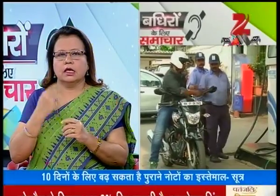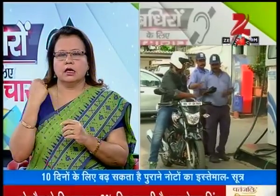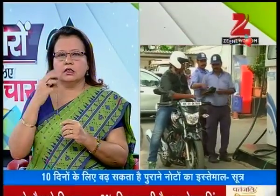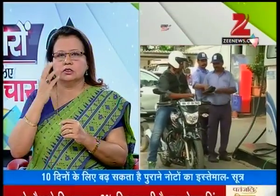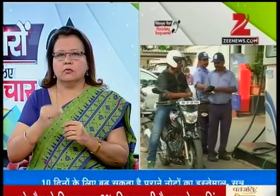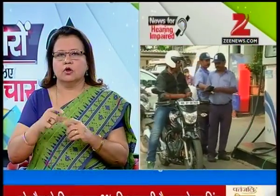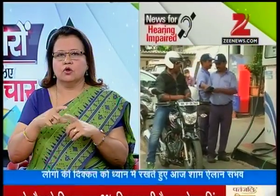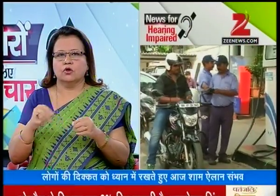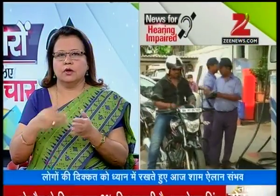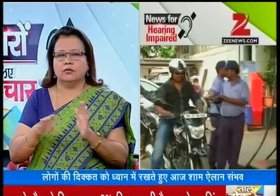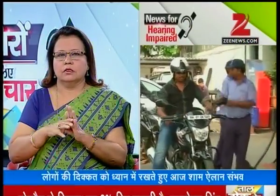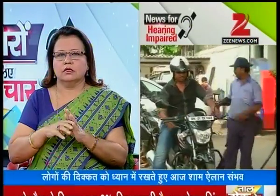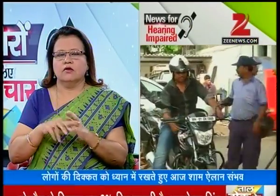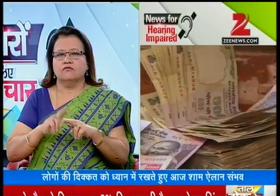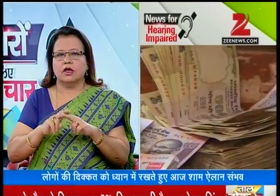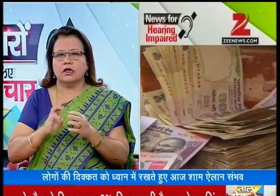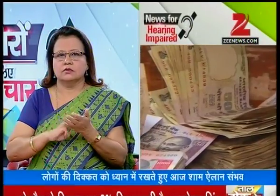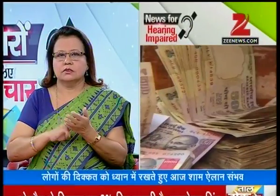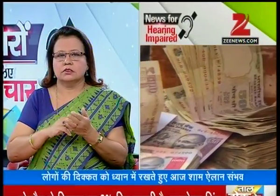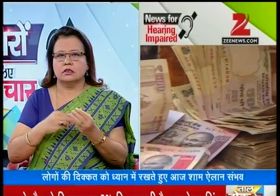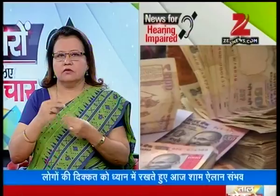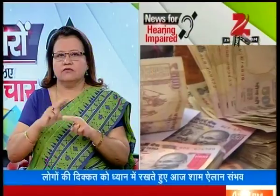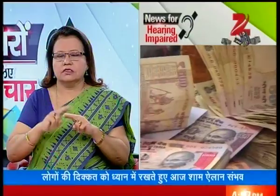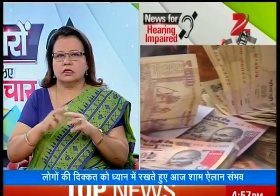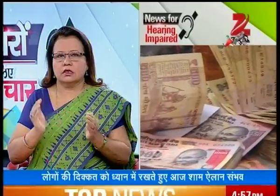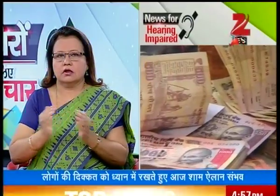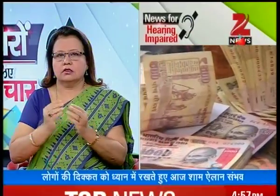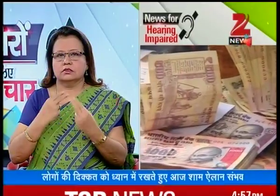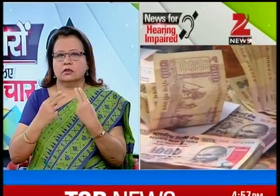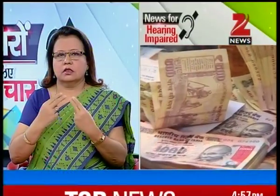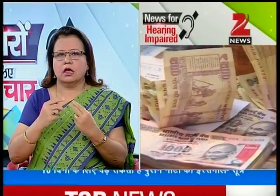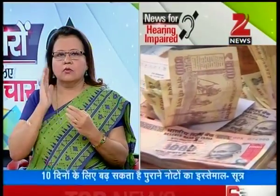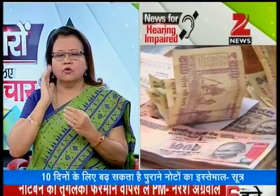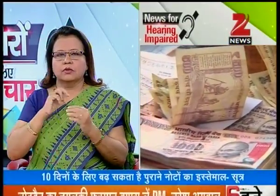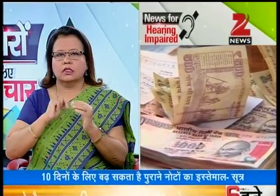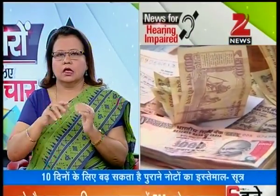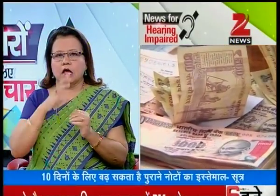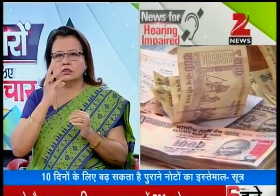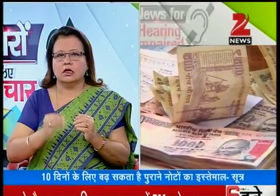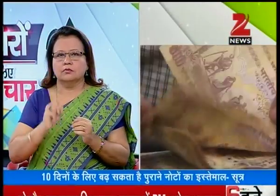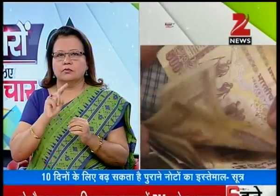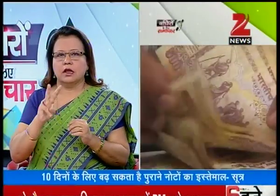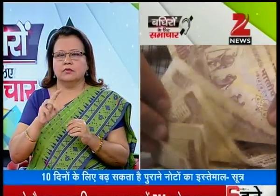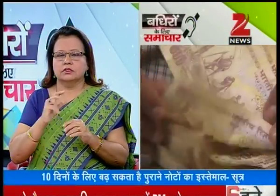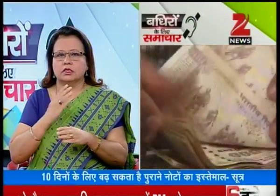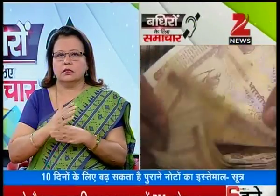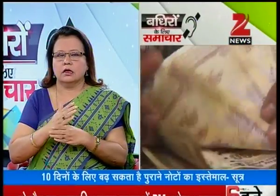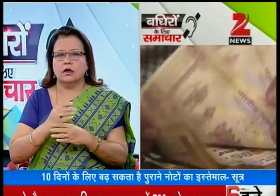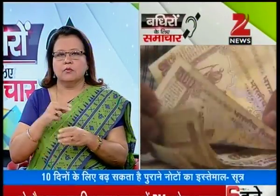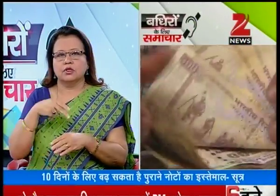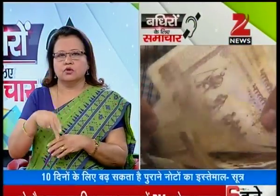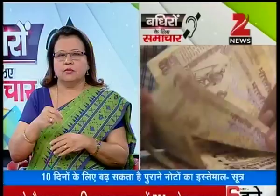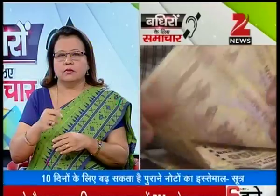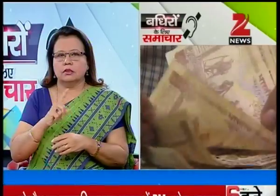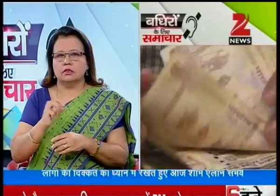ने कल शाम ही नोट बैंड पर वित्त मंत्री के साथ फैसले की समीक्षा की थी आपको बता दें आज रात 12 बजे तक ही पेट्रोल पंप